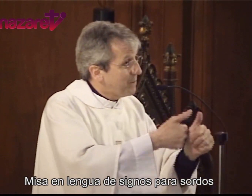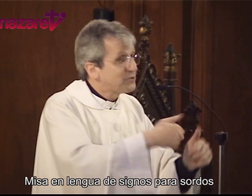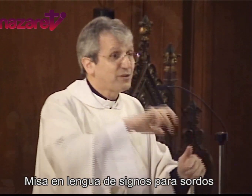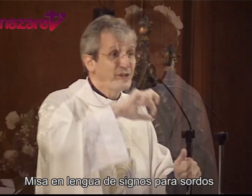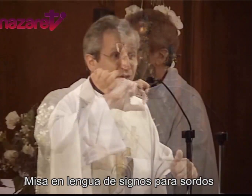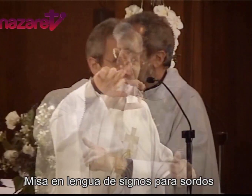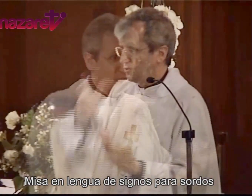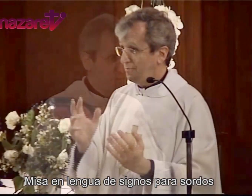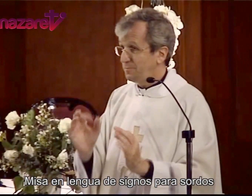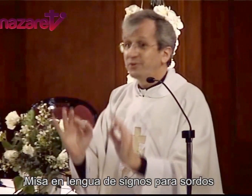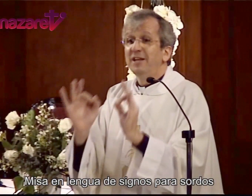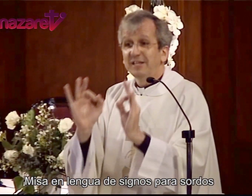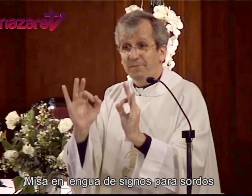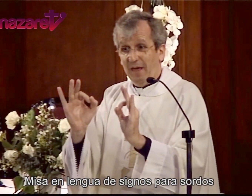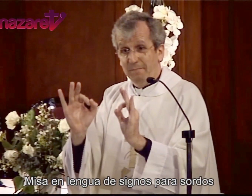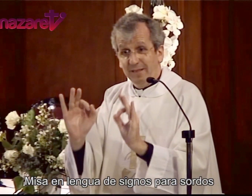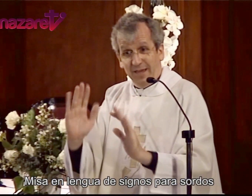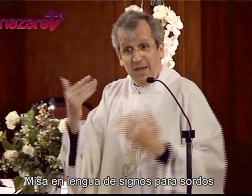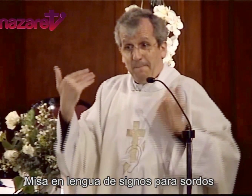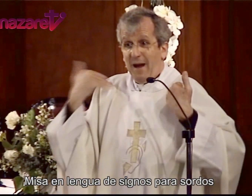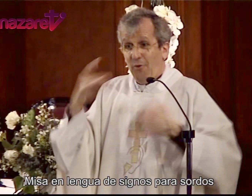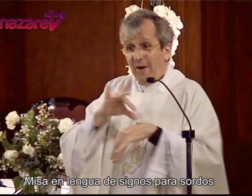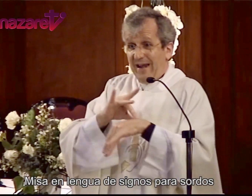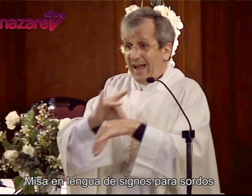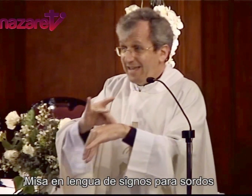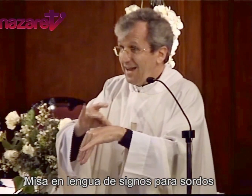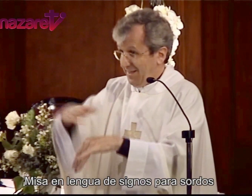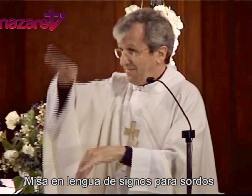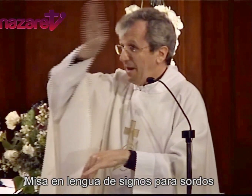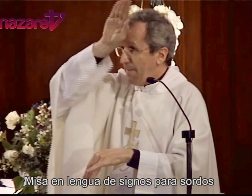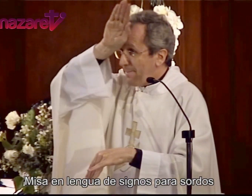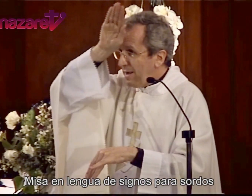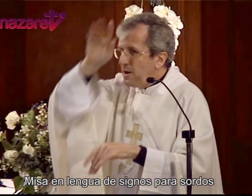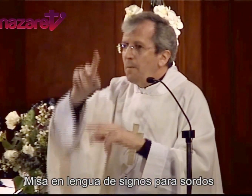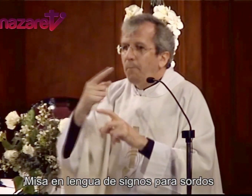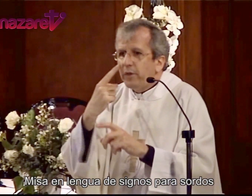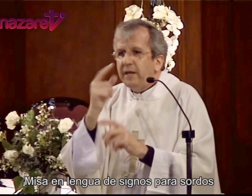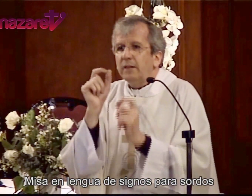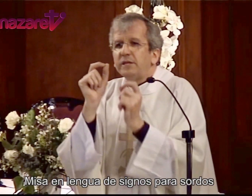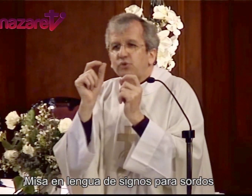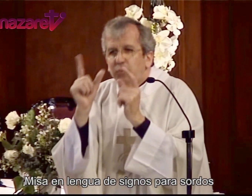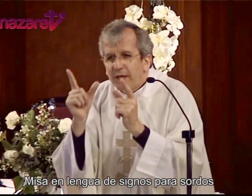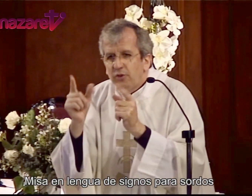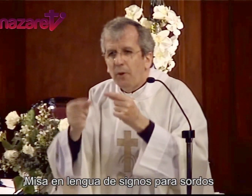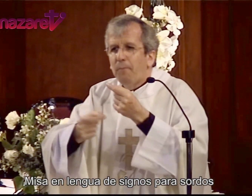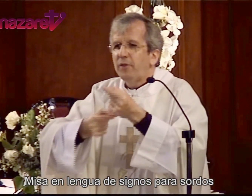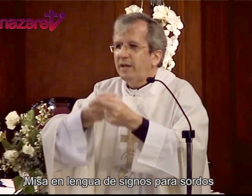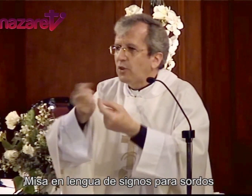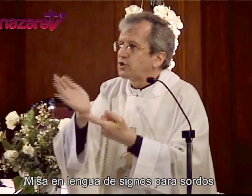apóstoles Son los obispos Y especialmente Bajo la guía Del Papa Pueden ir descubriendo Pueden irnos